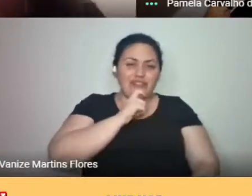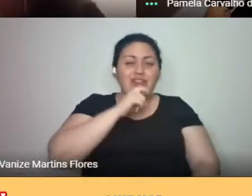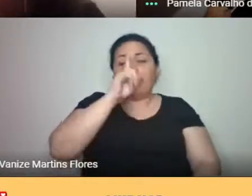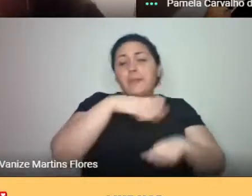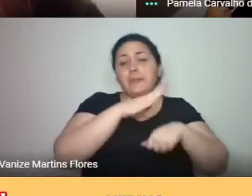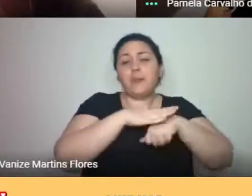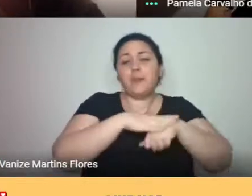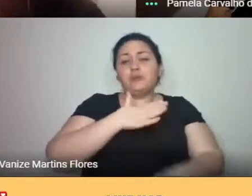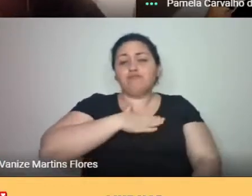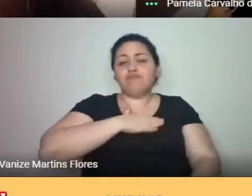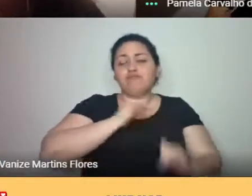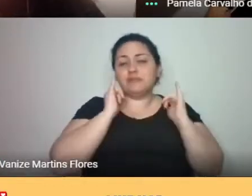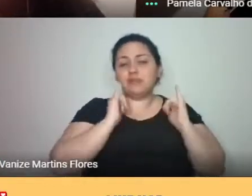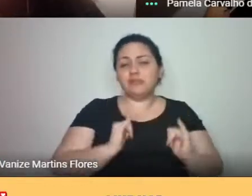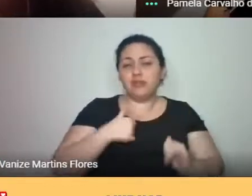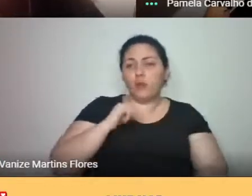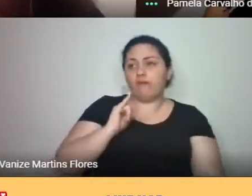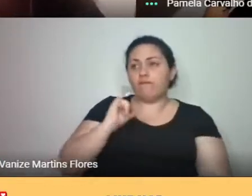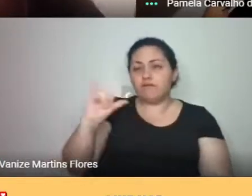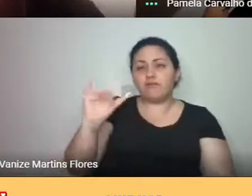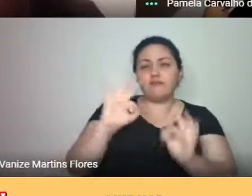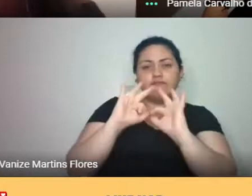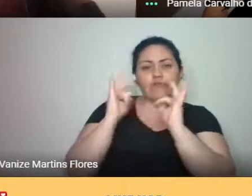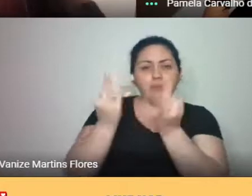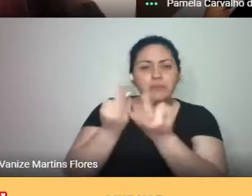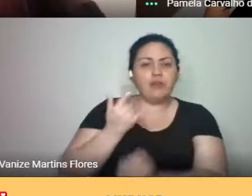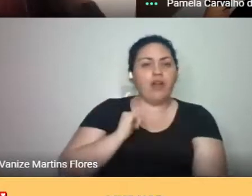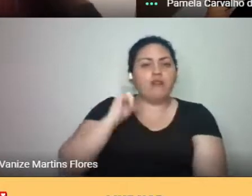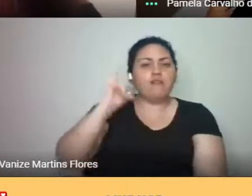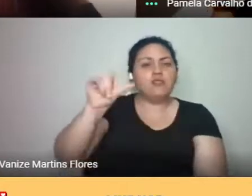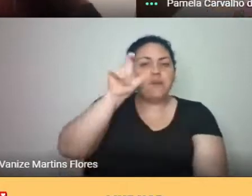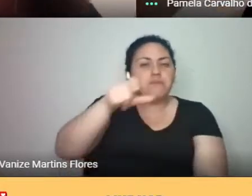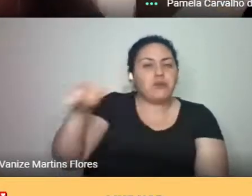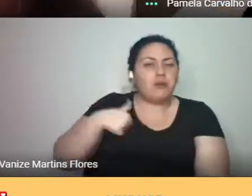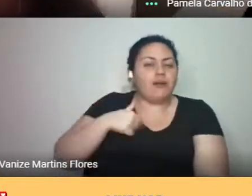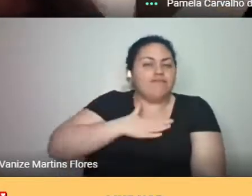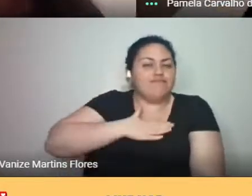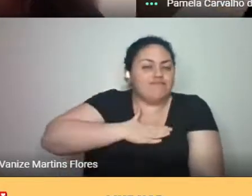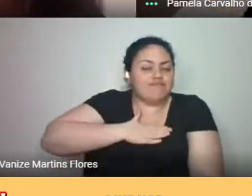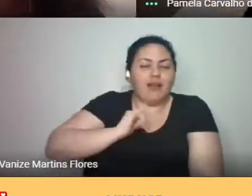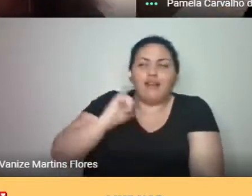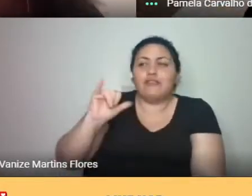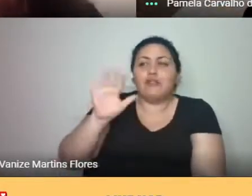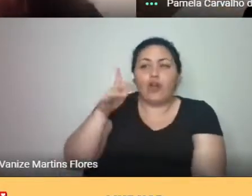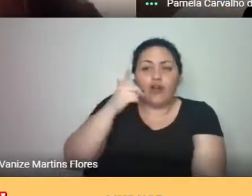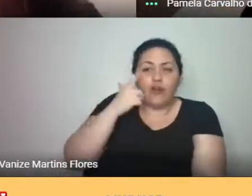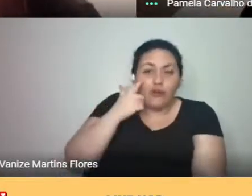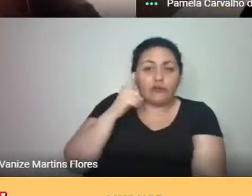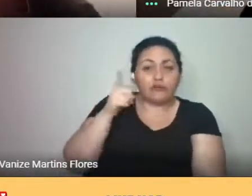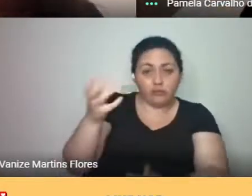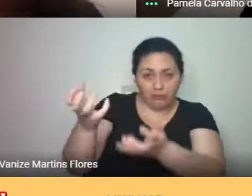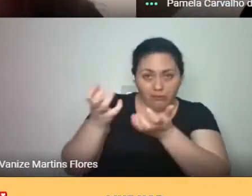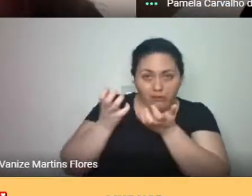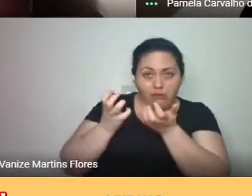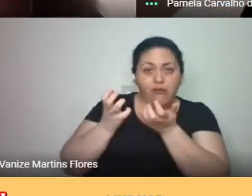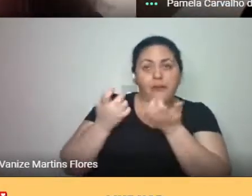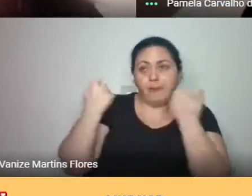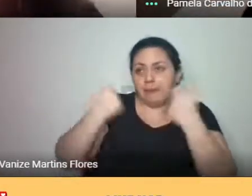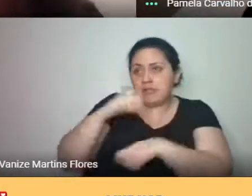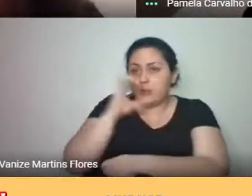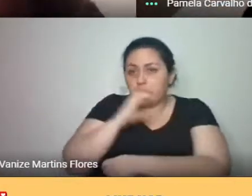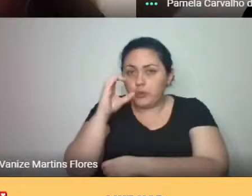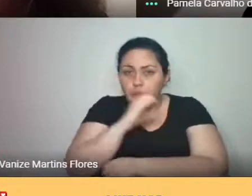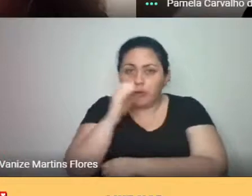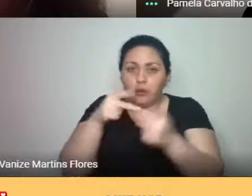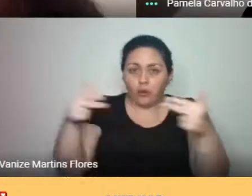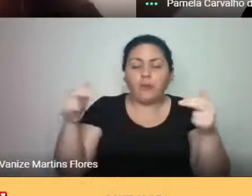vou avisar os meus familiares, eu vou avisar as pessoas que eu gosto muito, né, que se elas quiserem, se houver qualquer emergência, enfim, podem